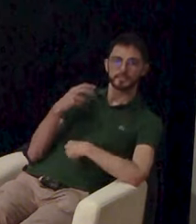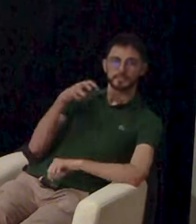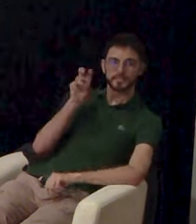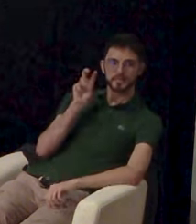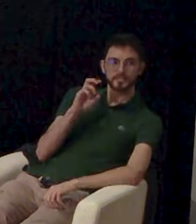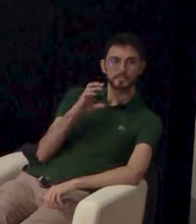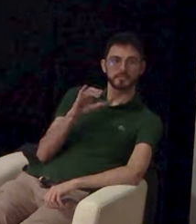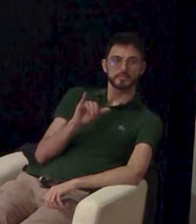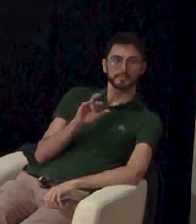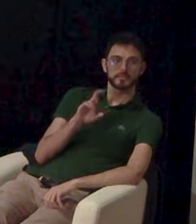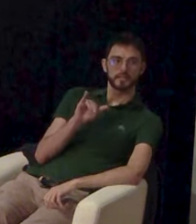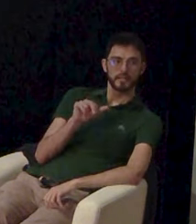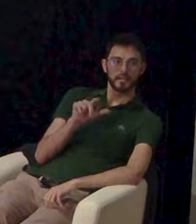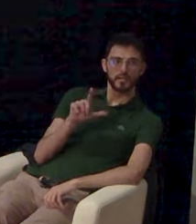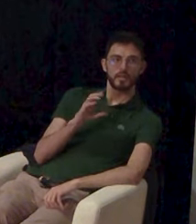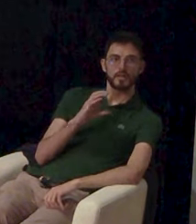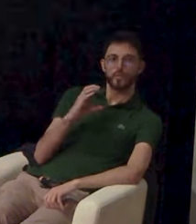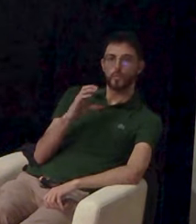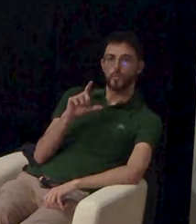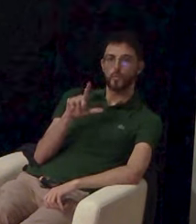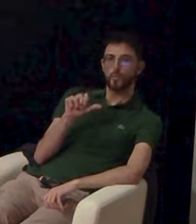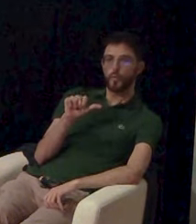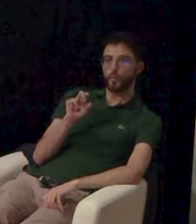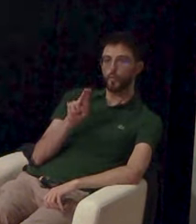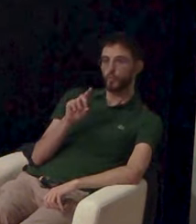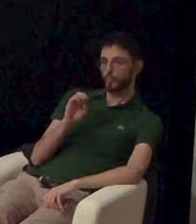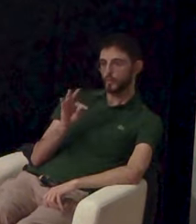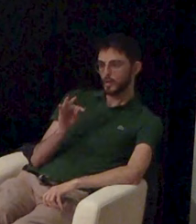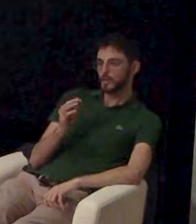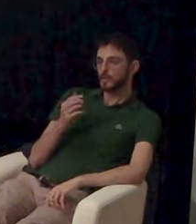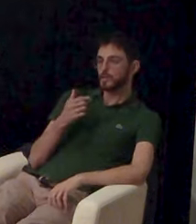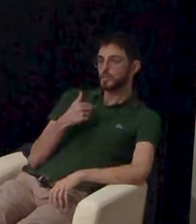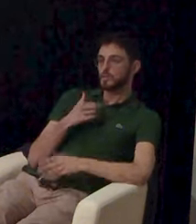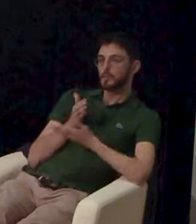Donc bonjour, je me présente, je suis Cyril Claudet.